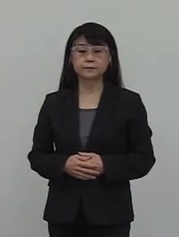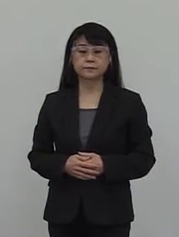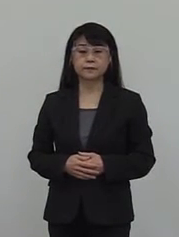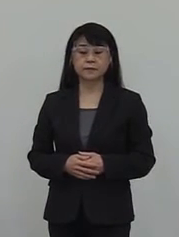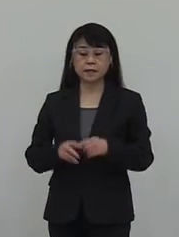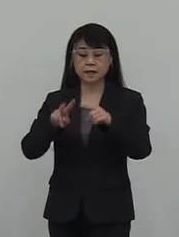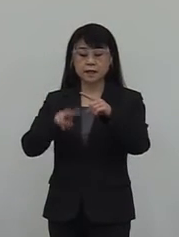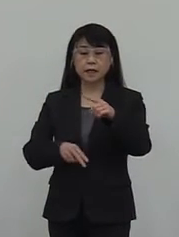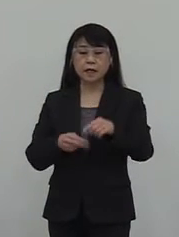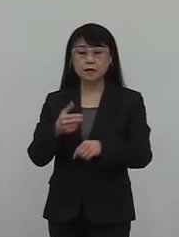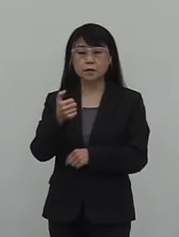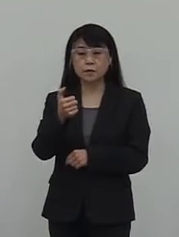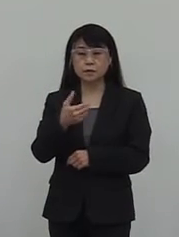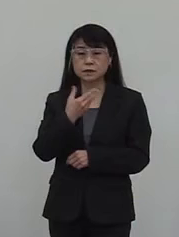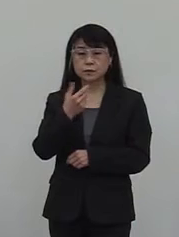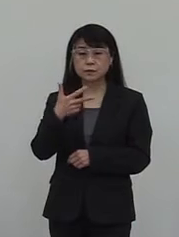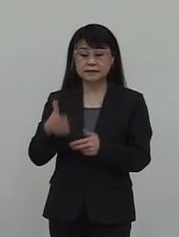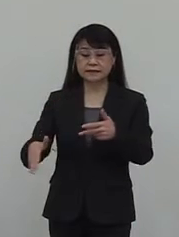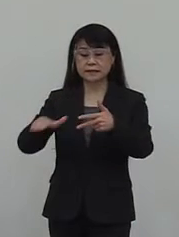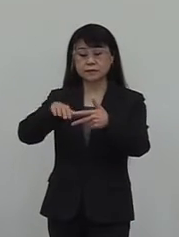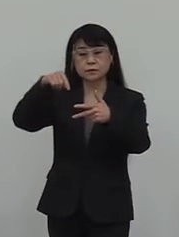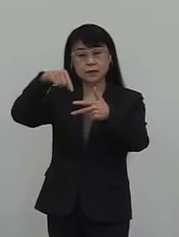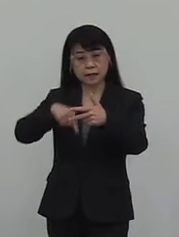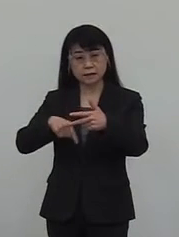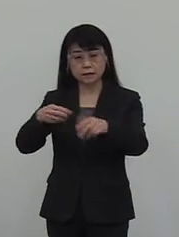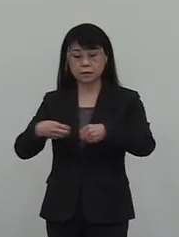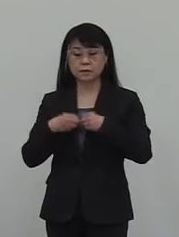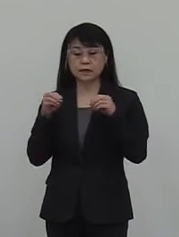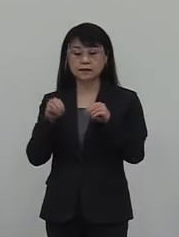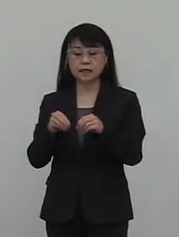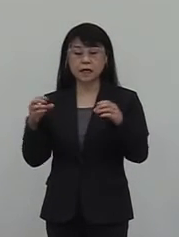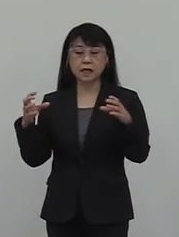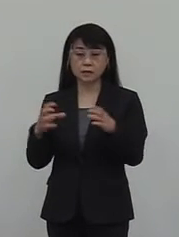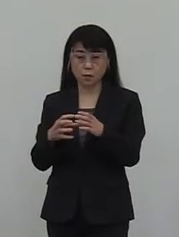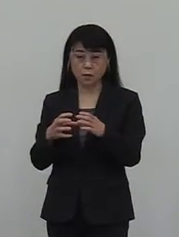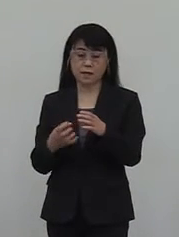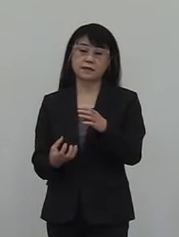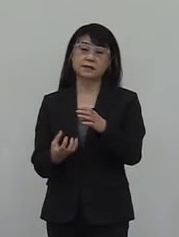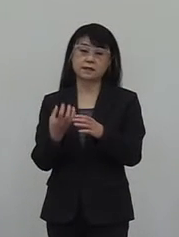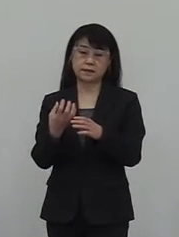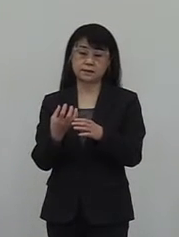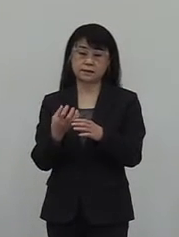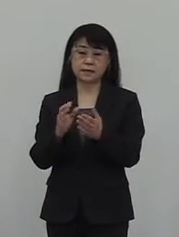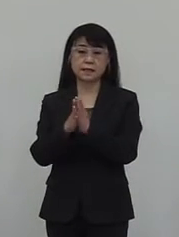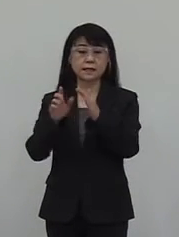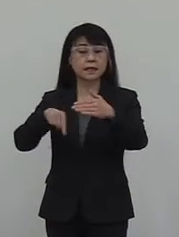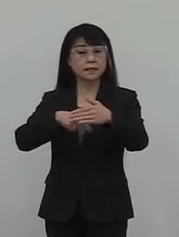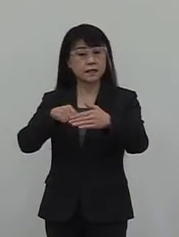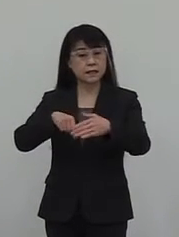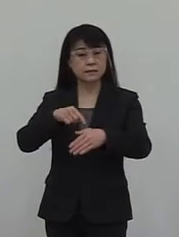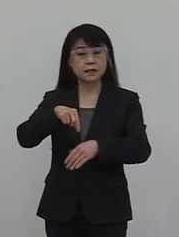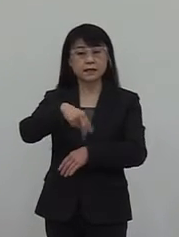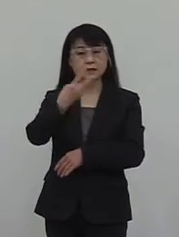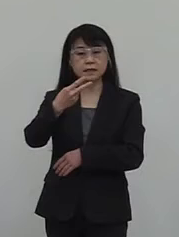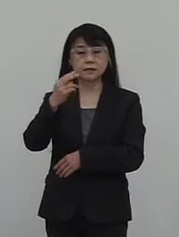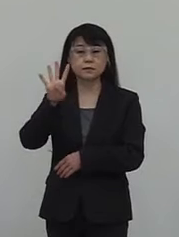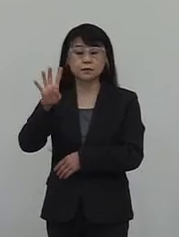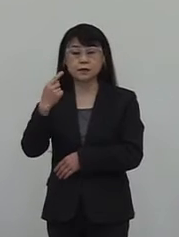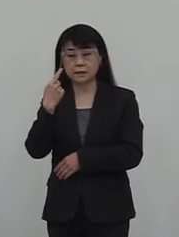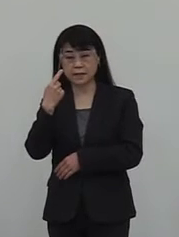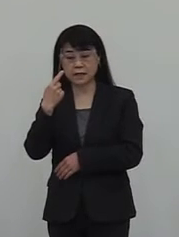介護老人福祉施設におけるクラスターの発生でございます。県内では204例